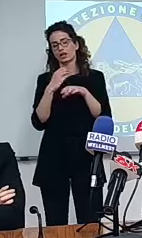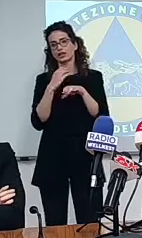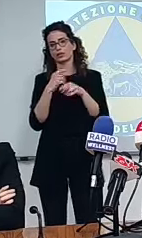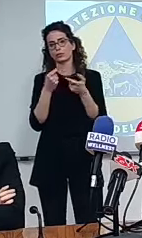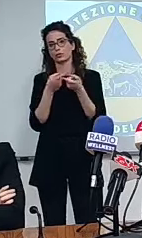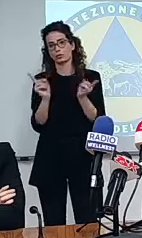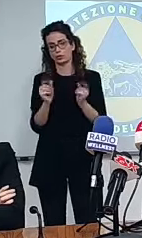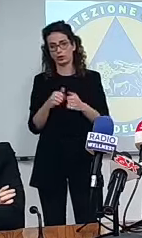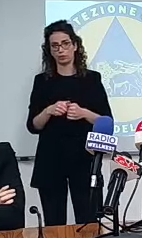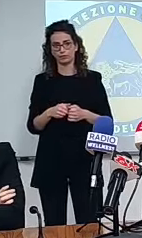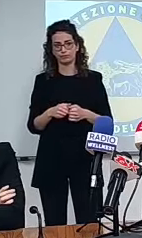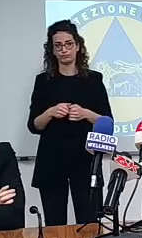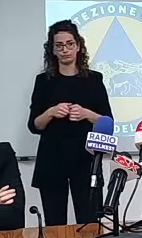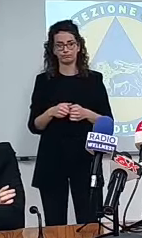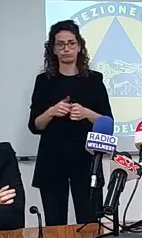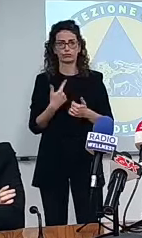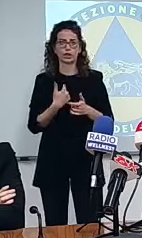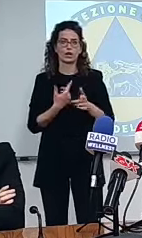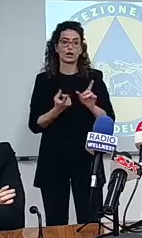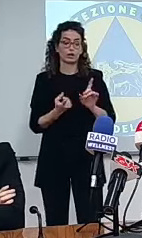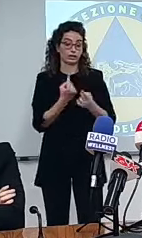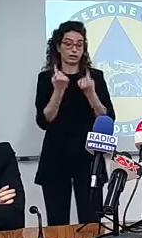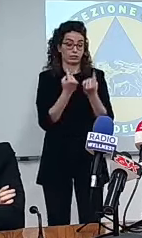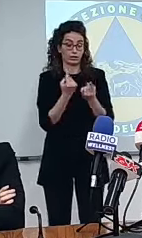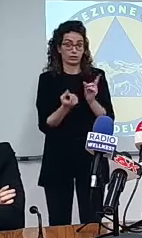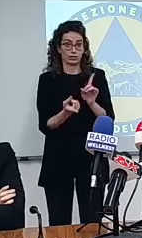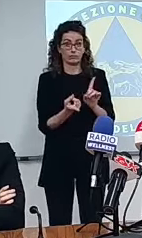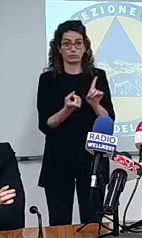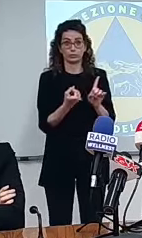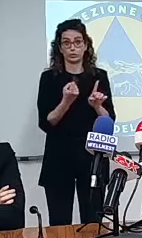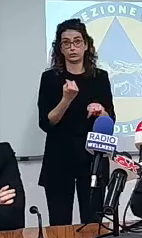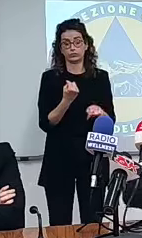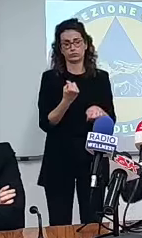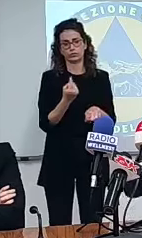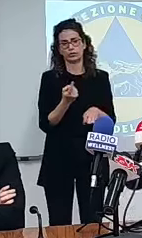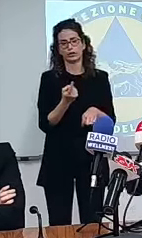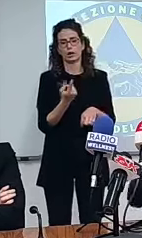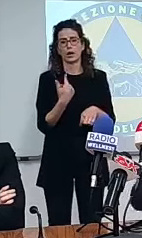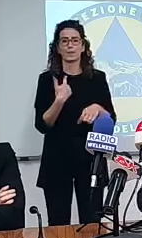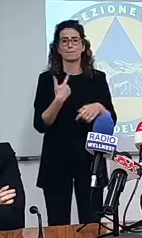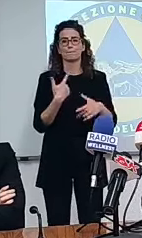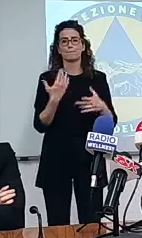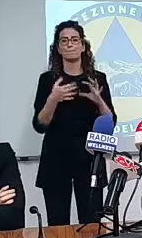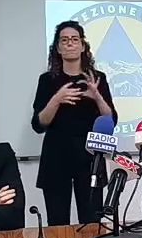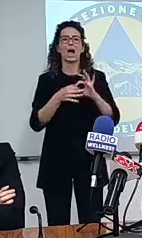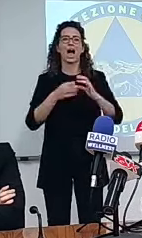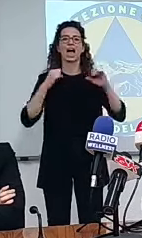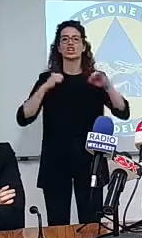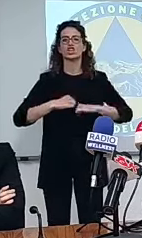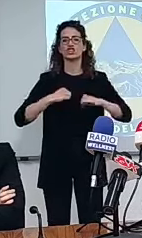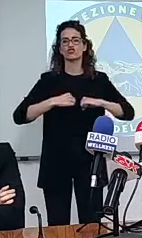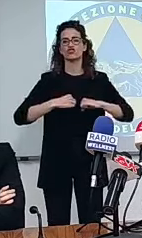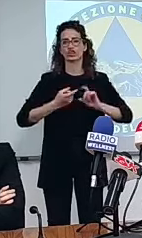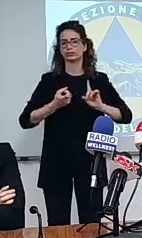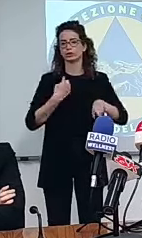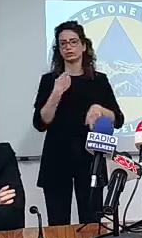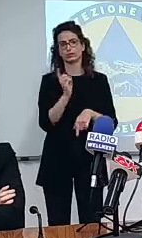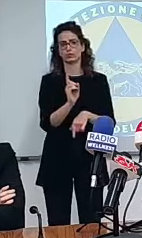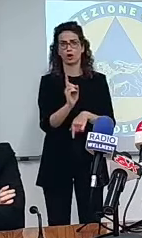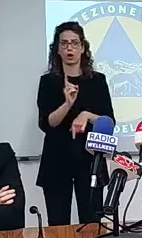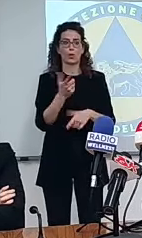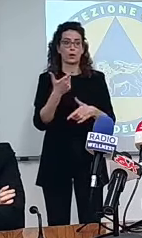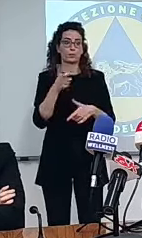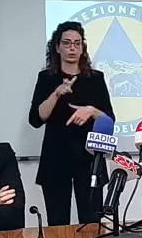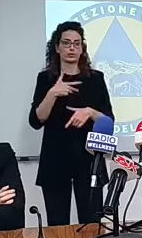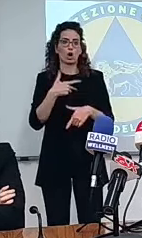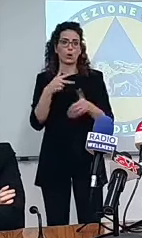pubblico. Non per approfittare di una situazione, diciamo, di pace sanitaria, ma perché obiettivamente qualche problema